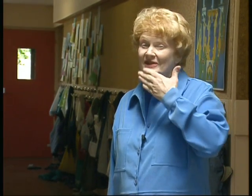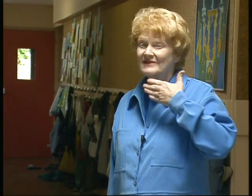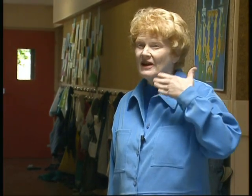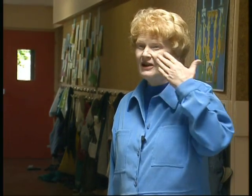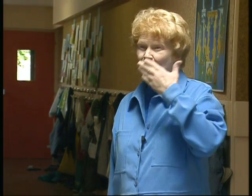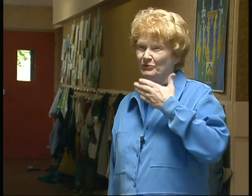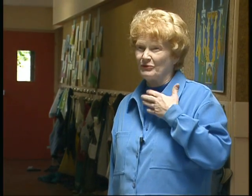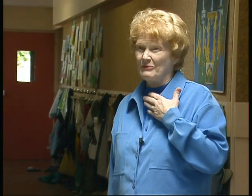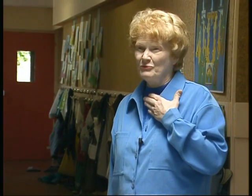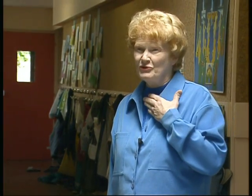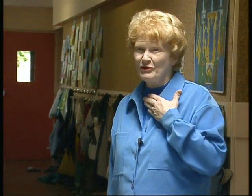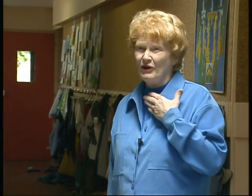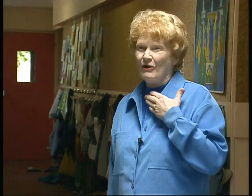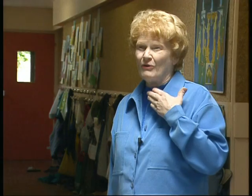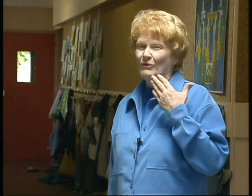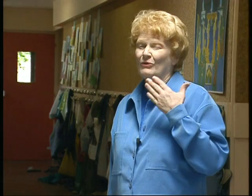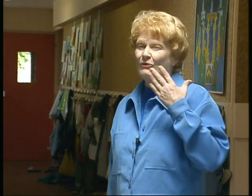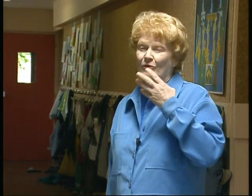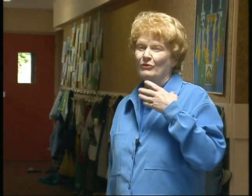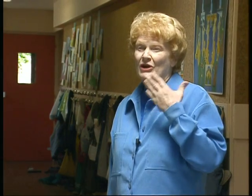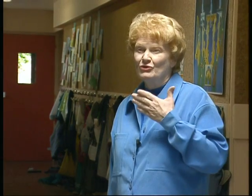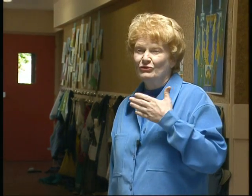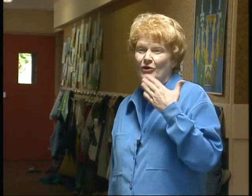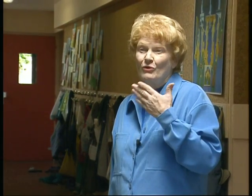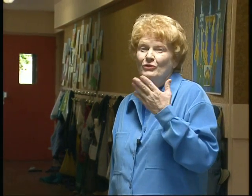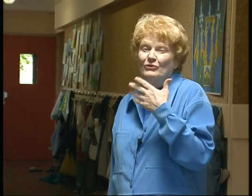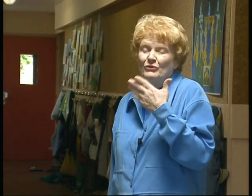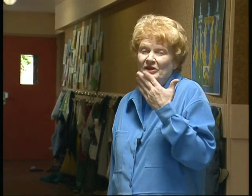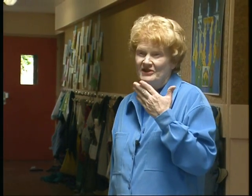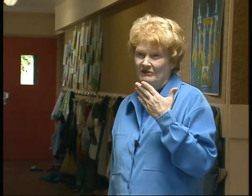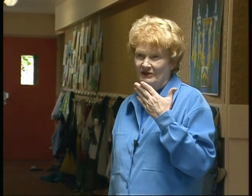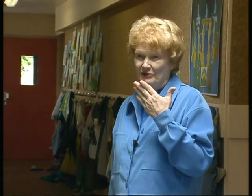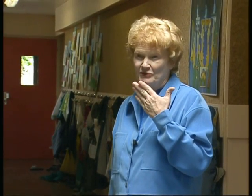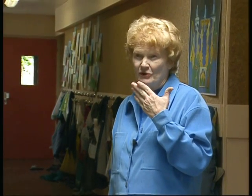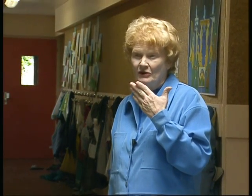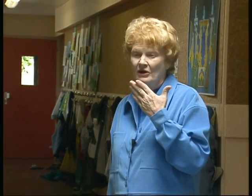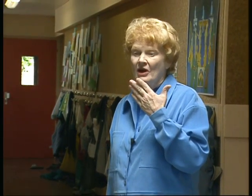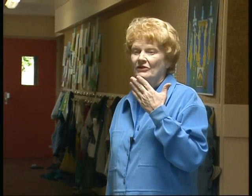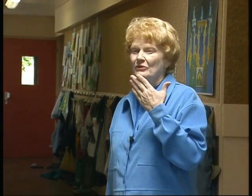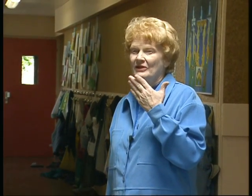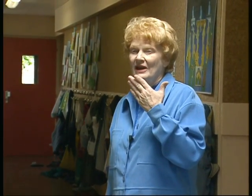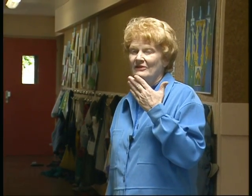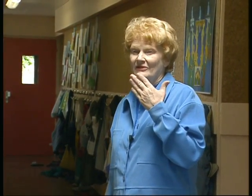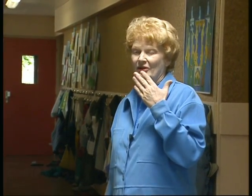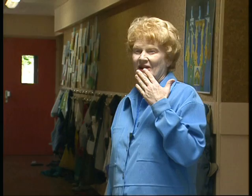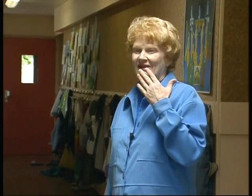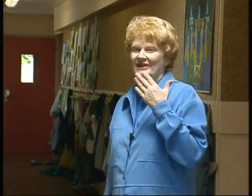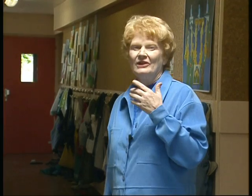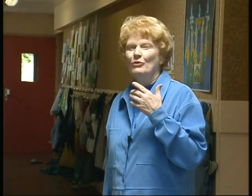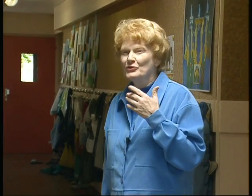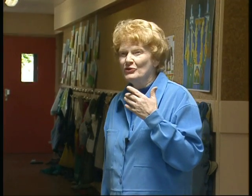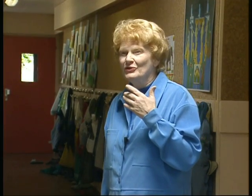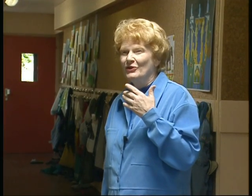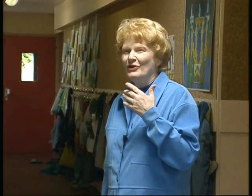cercle restreint autour de la bouche, on ajoute un code phonétique, en quelque sorte, dans lequel